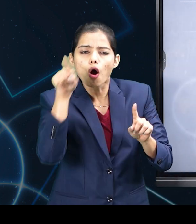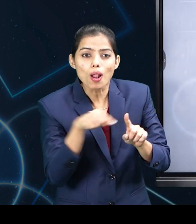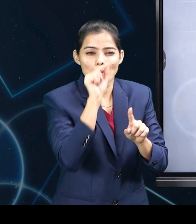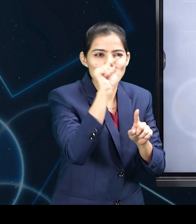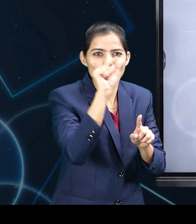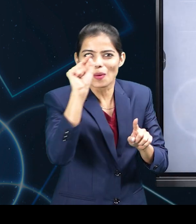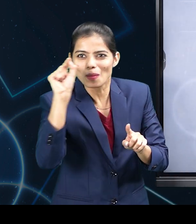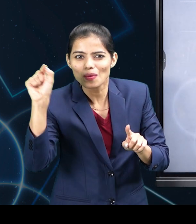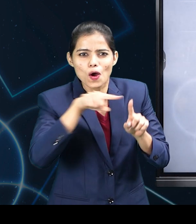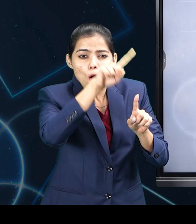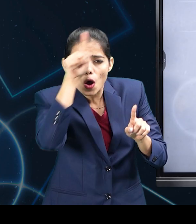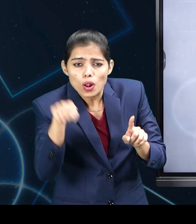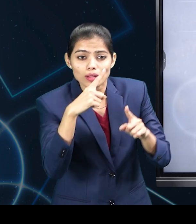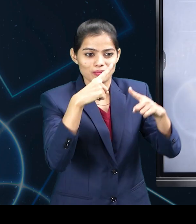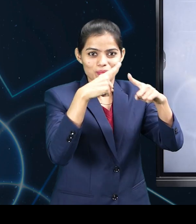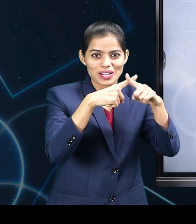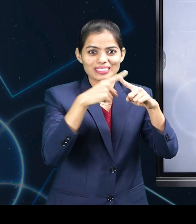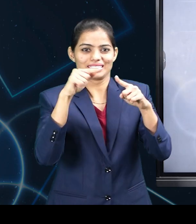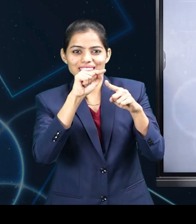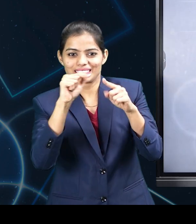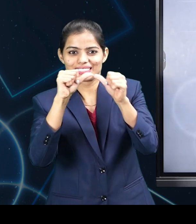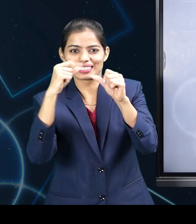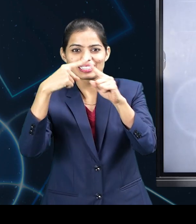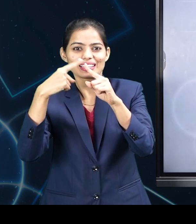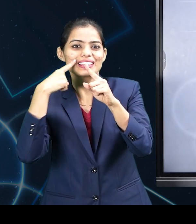सभी बिंदु x माइनस अक्ष पर स्थित है।